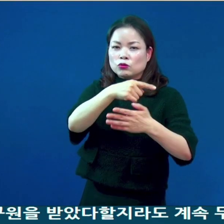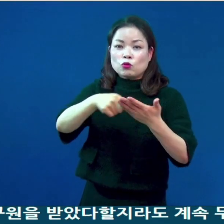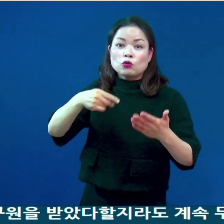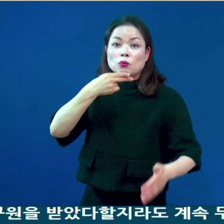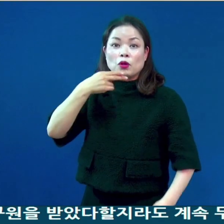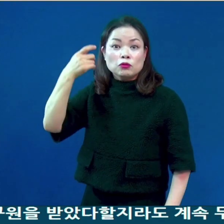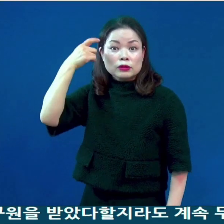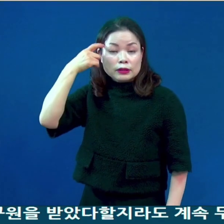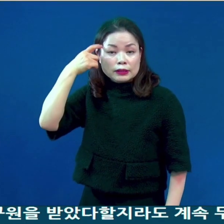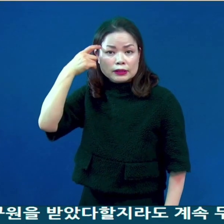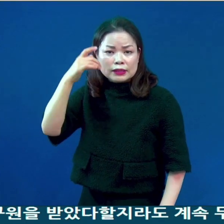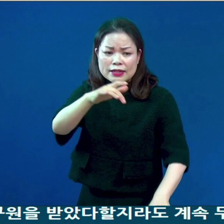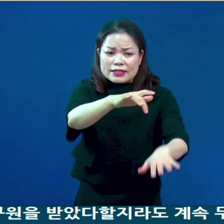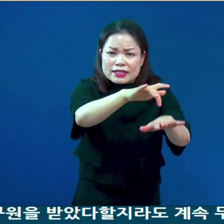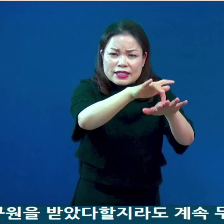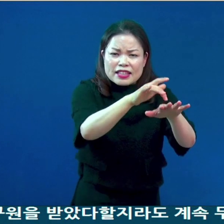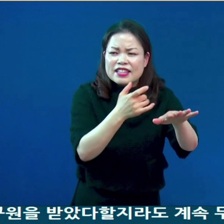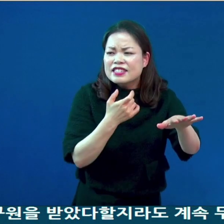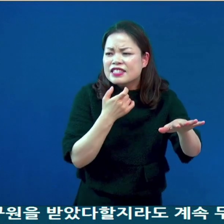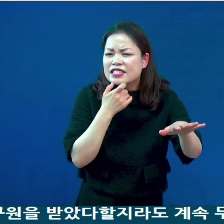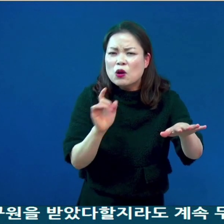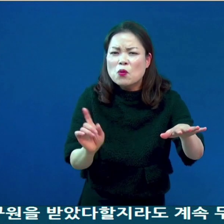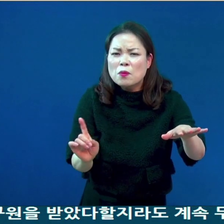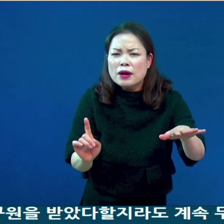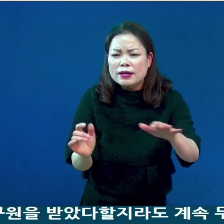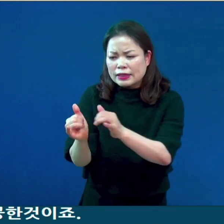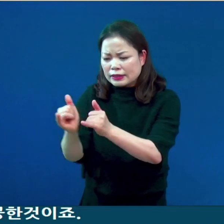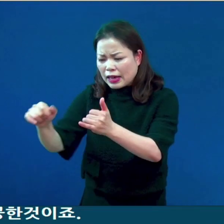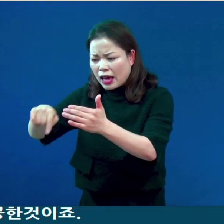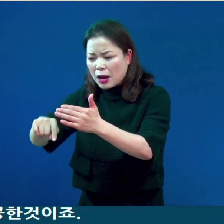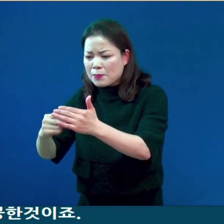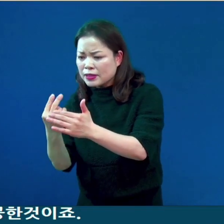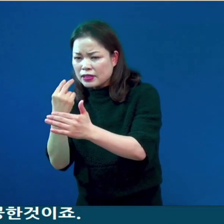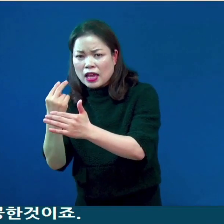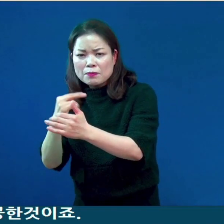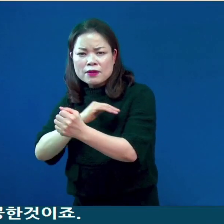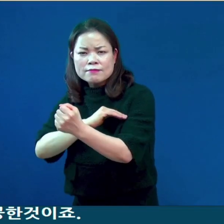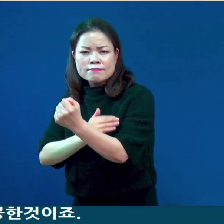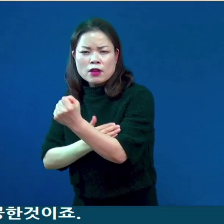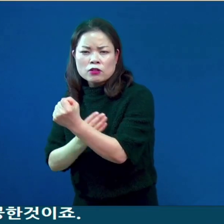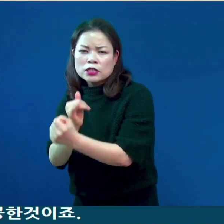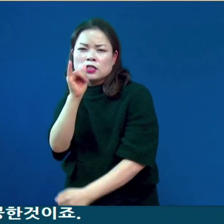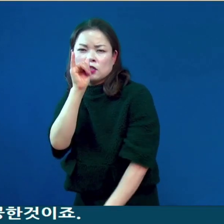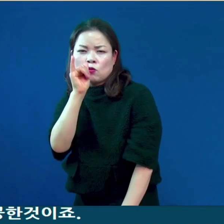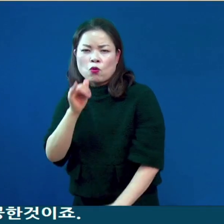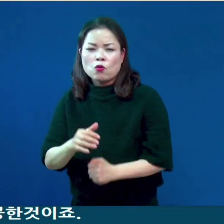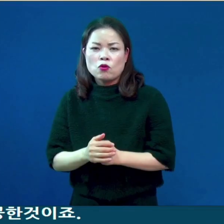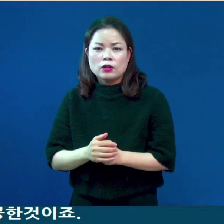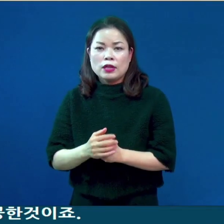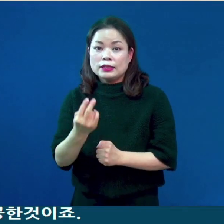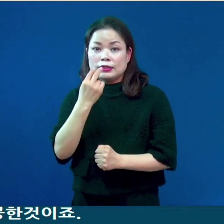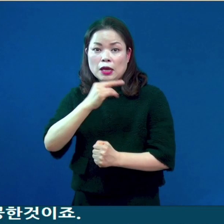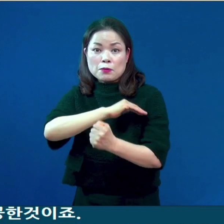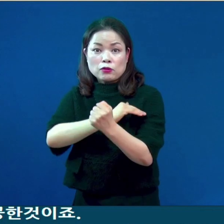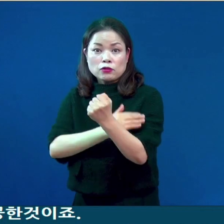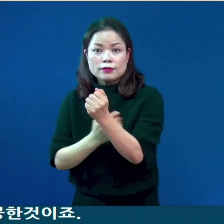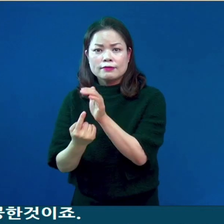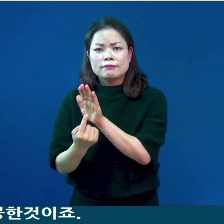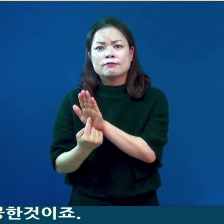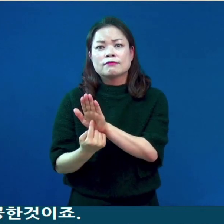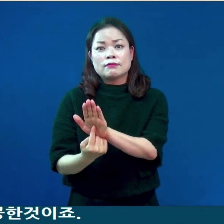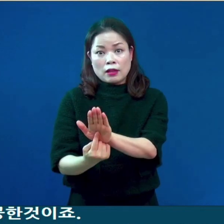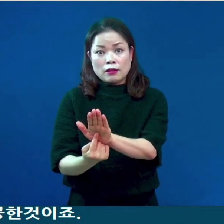것입니다. 사탄이 진짜 싫어하는 것은 사람 안에 생명의 역사가 일어나는 겁니다. 생명력이 나타나는